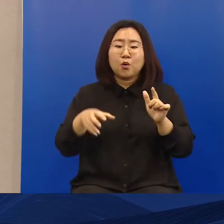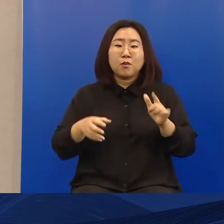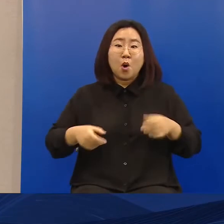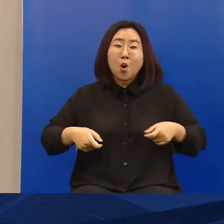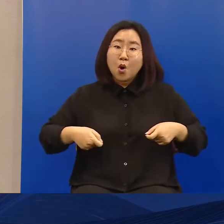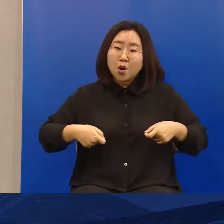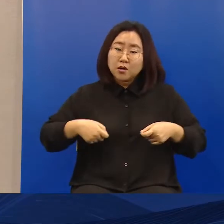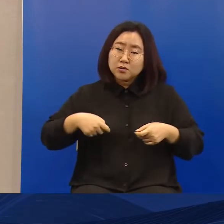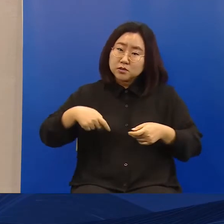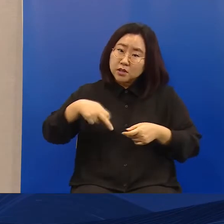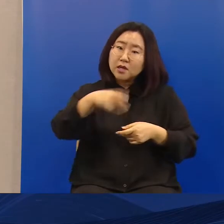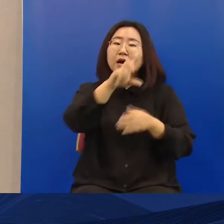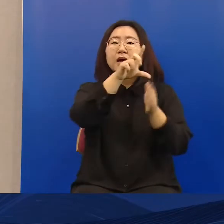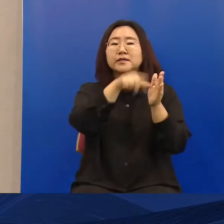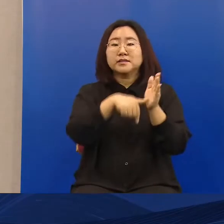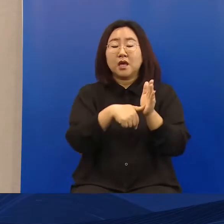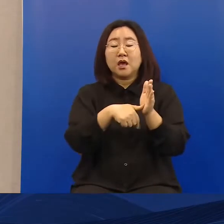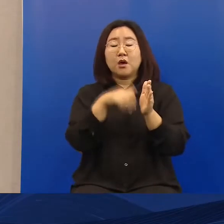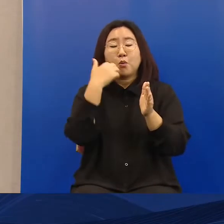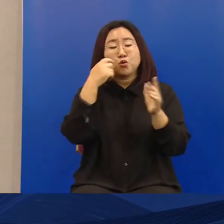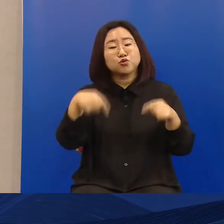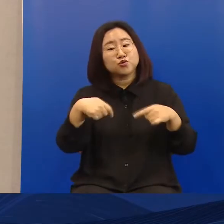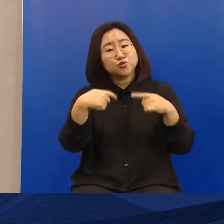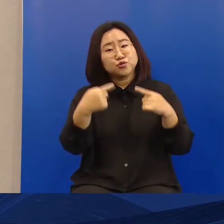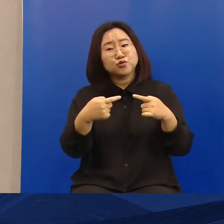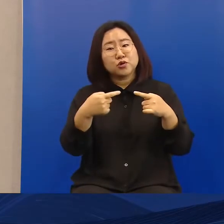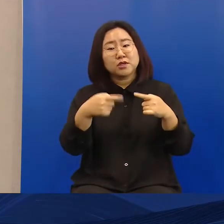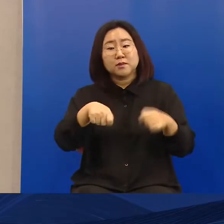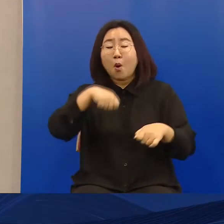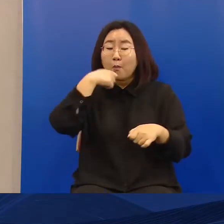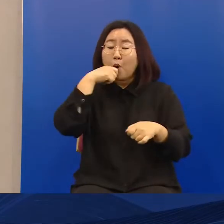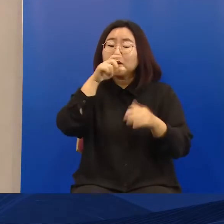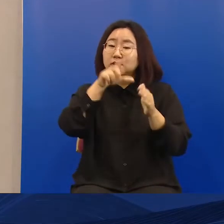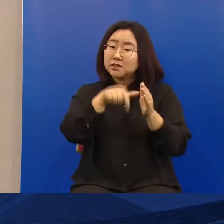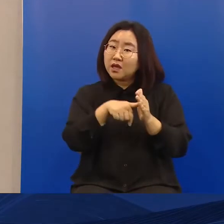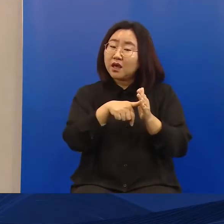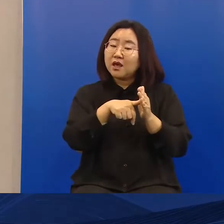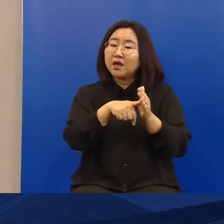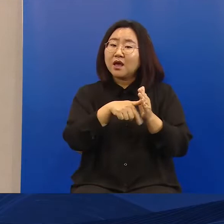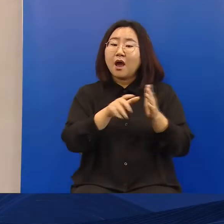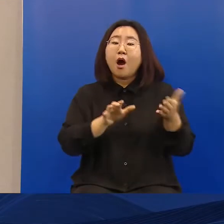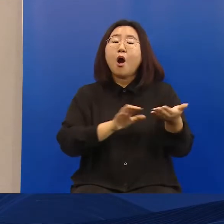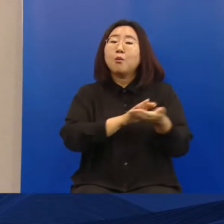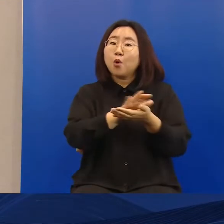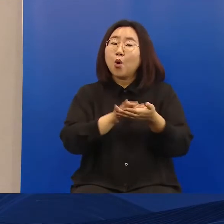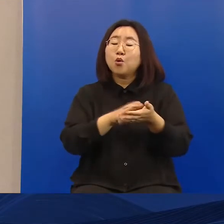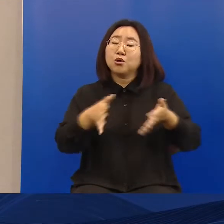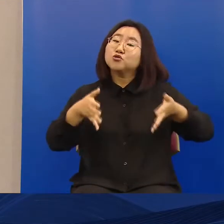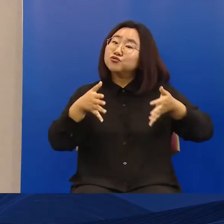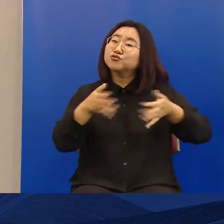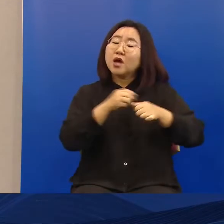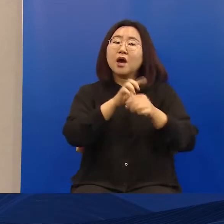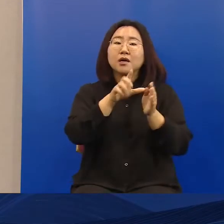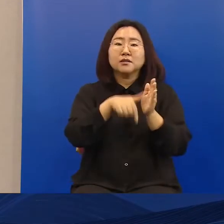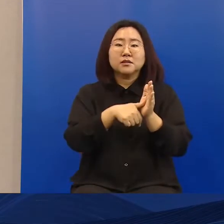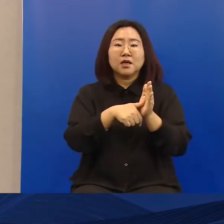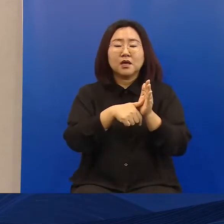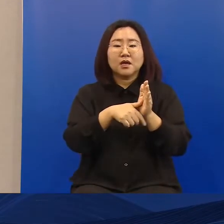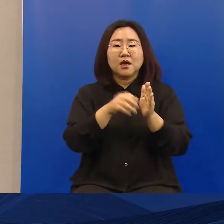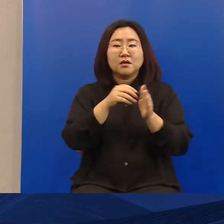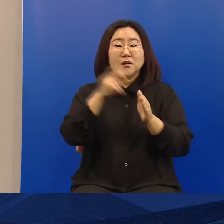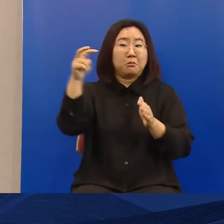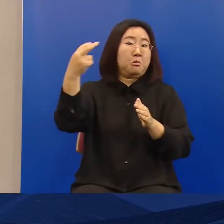할 때나 누구랑 참여해서 같이 뭐를 먹을 때, 또 같이 어울릴 때 자꾸